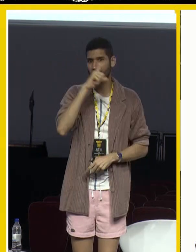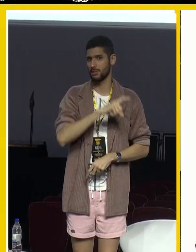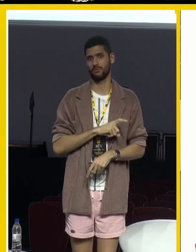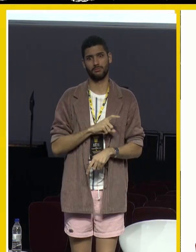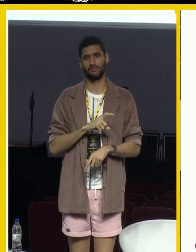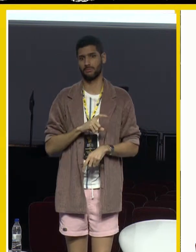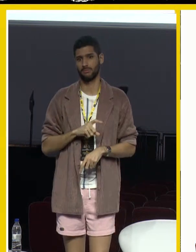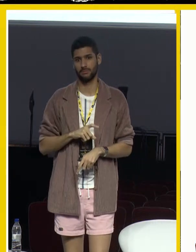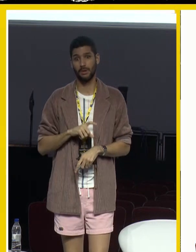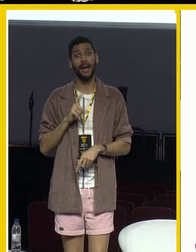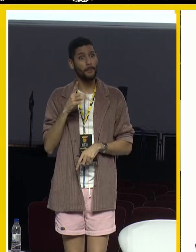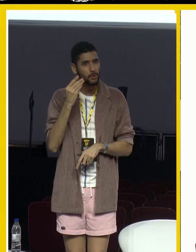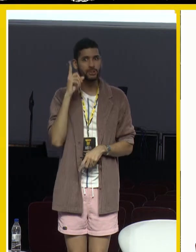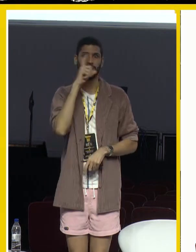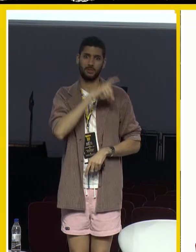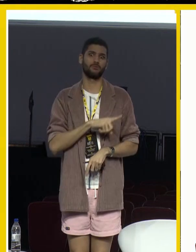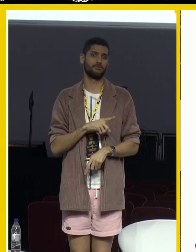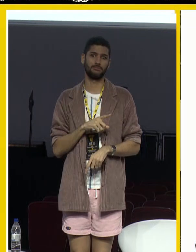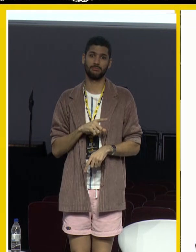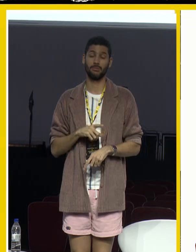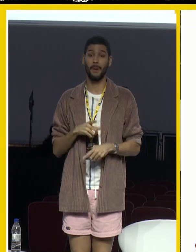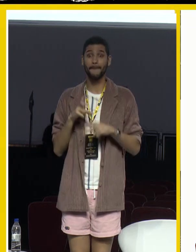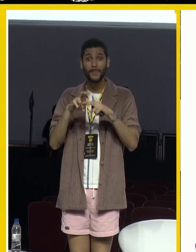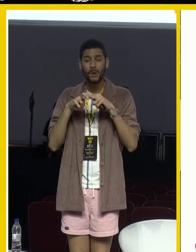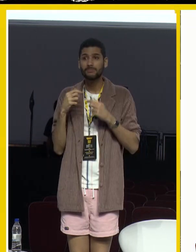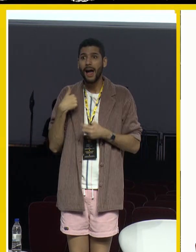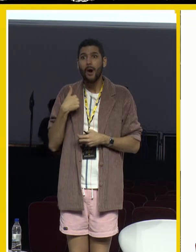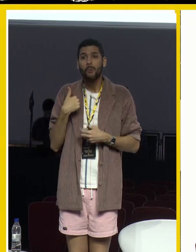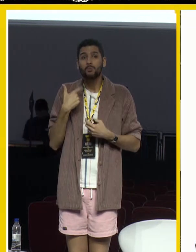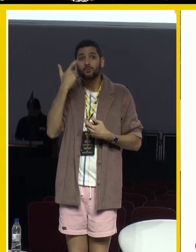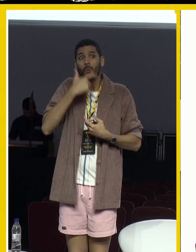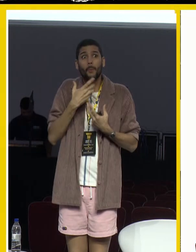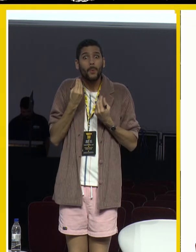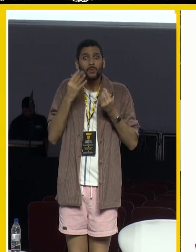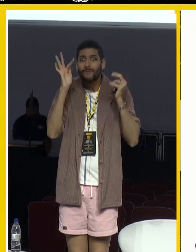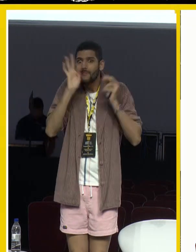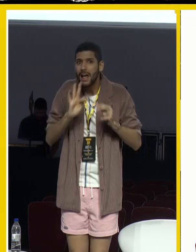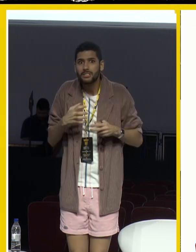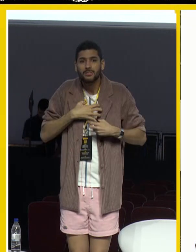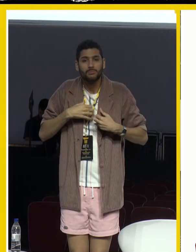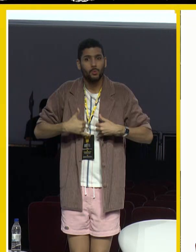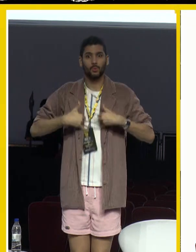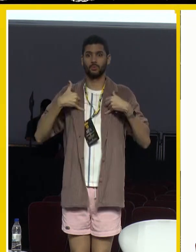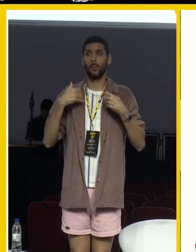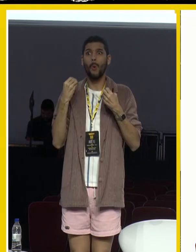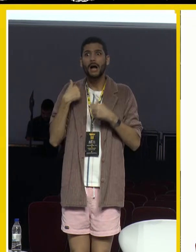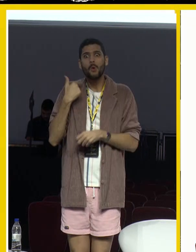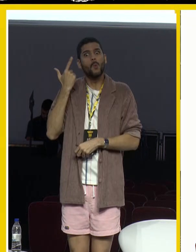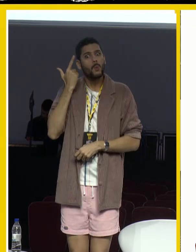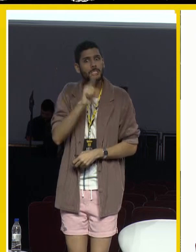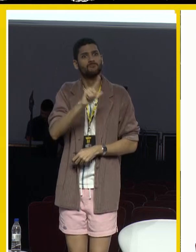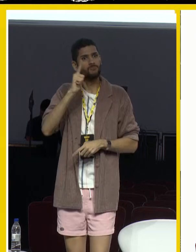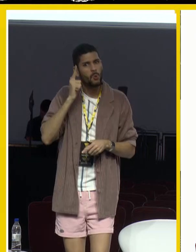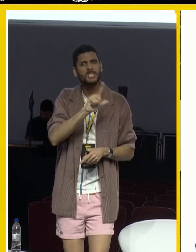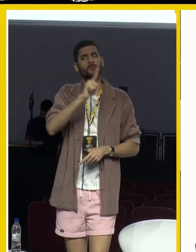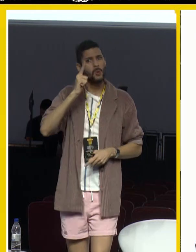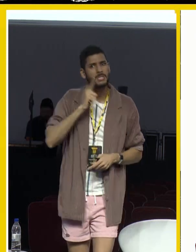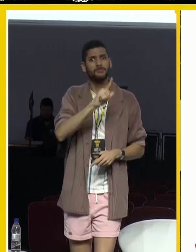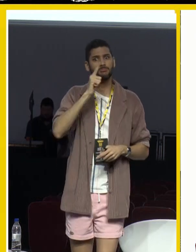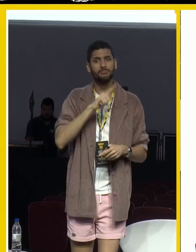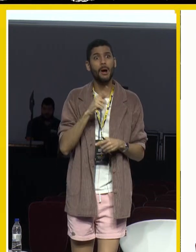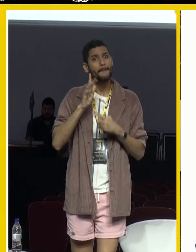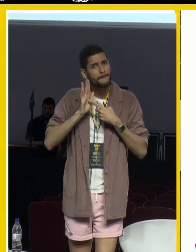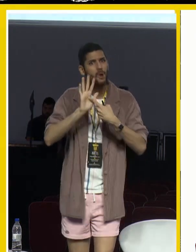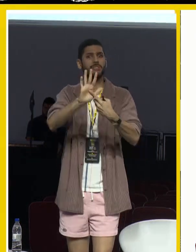e eu sei que é muito difícil para o surdo acessar esses conteúdos dessa influência mas eu sou muito orgulhoso com que eu já